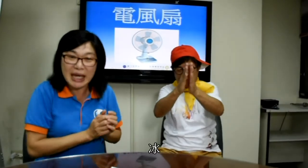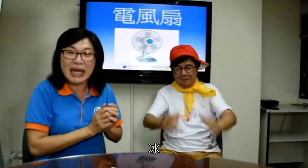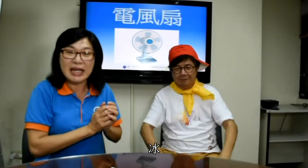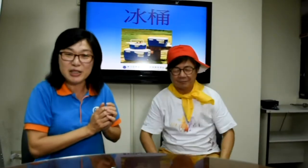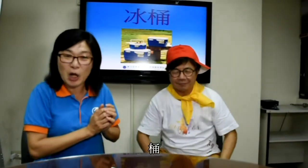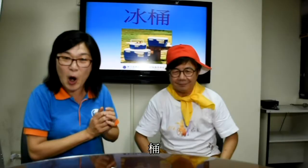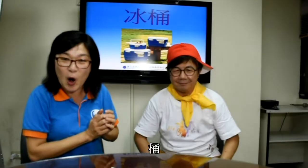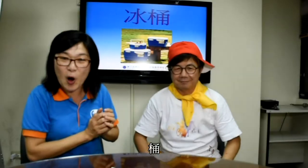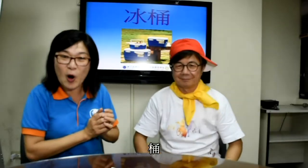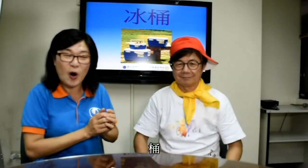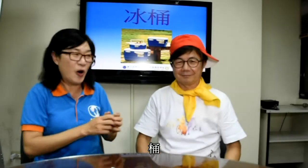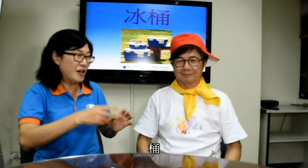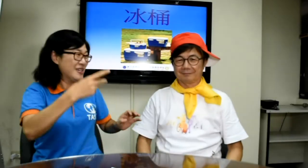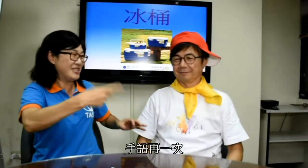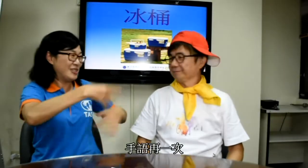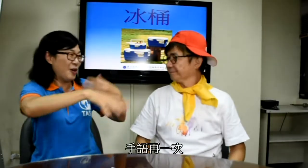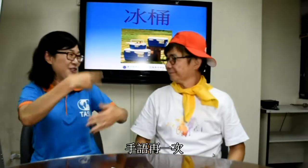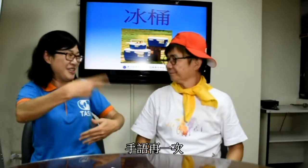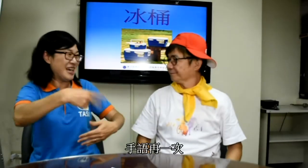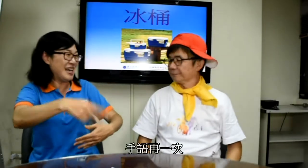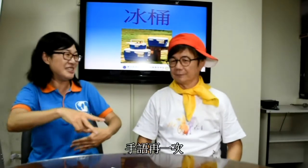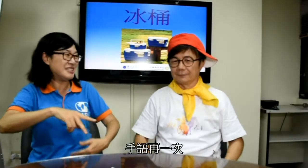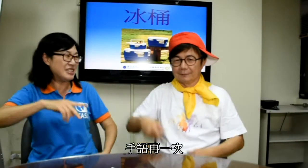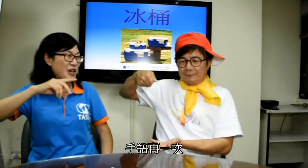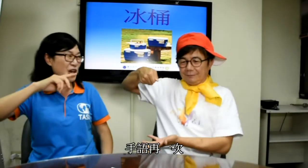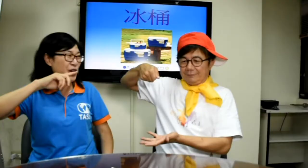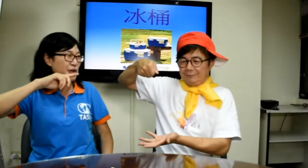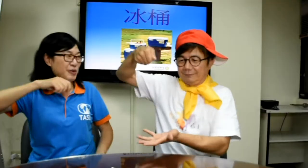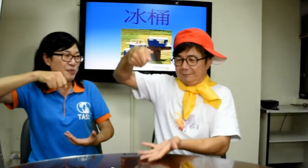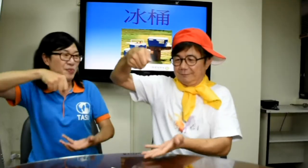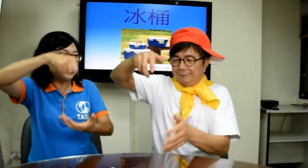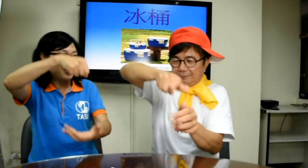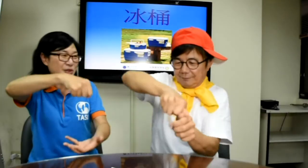冰桶，所以再一次。